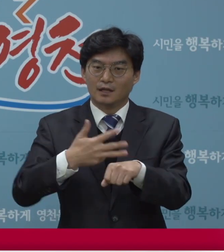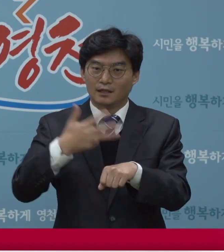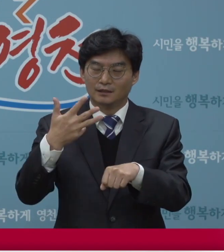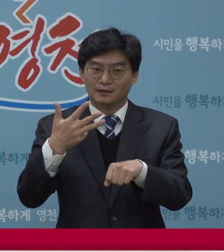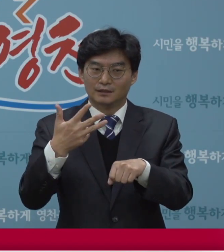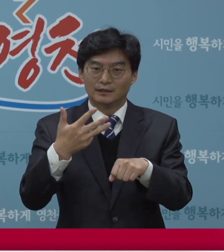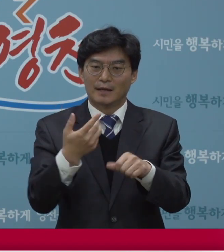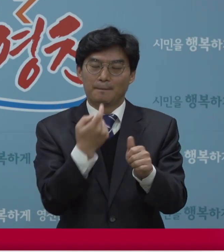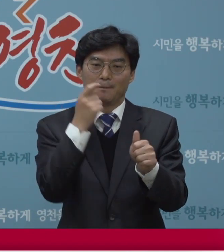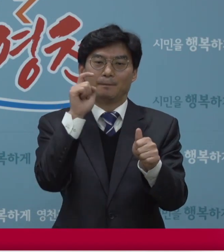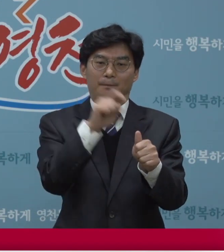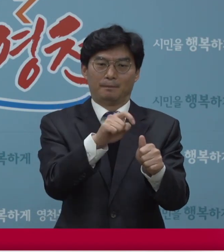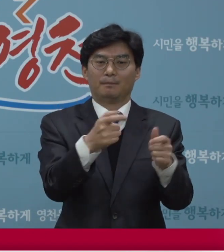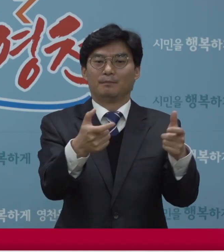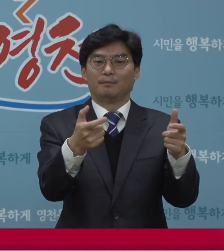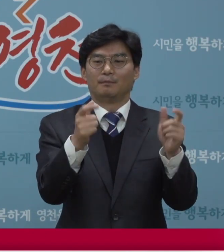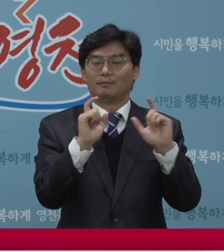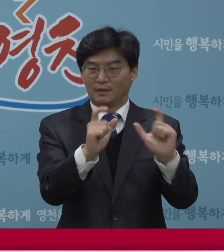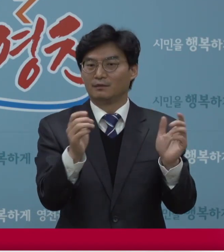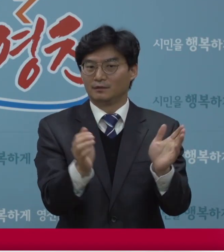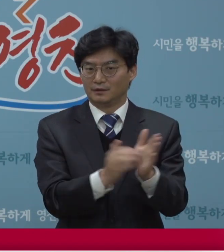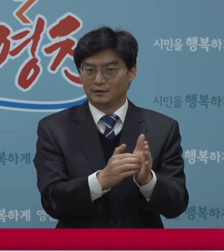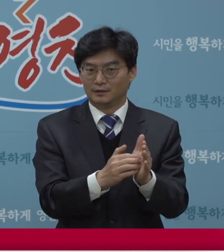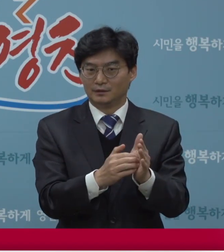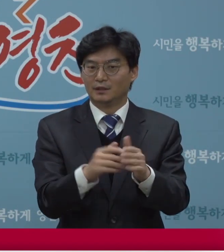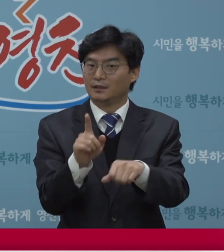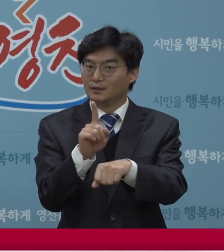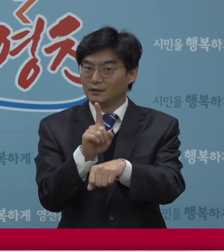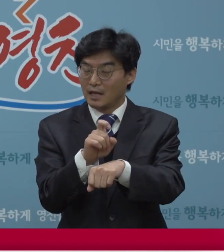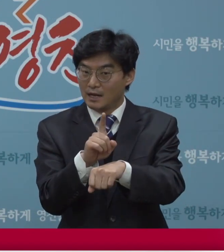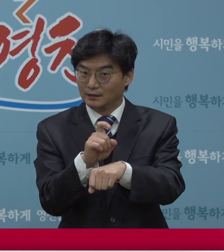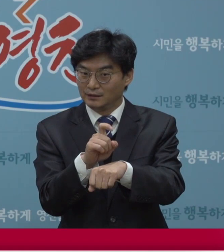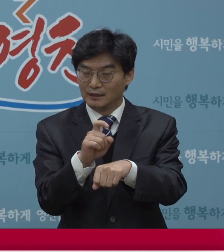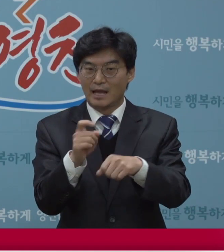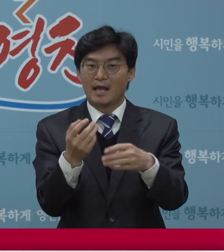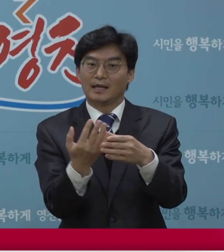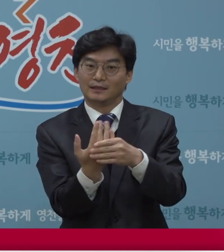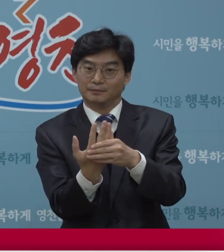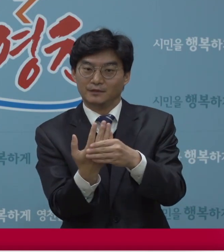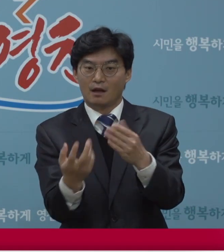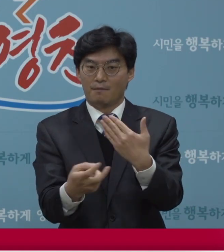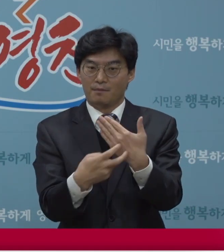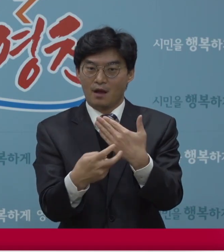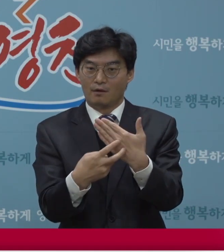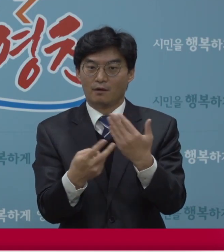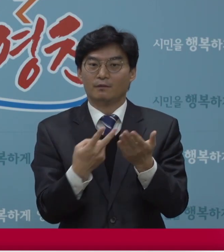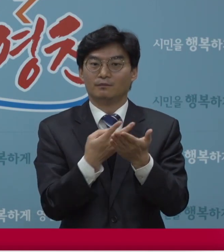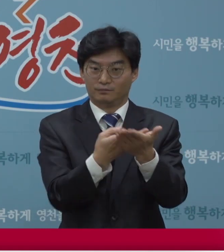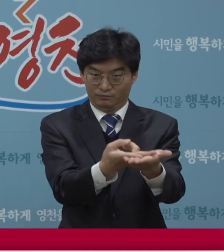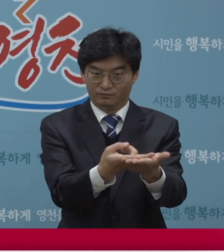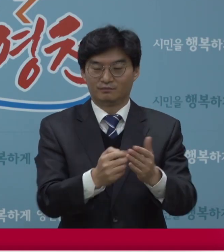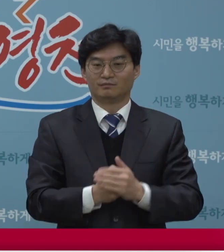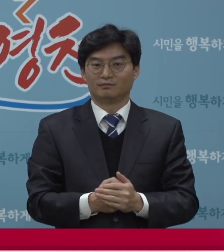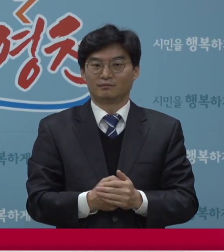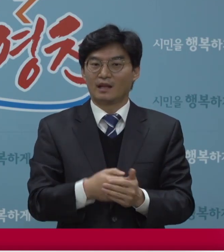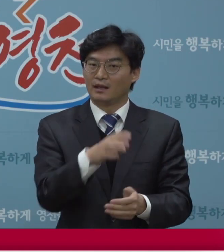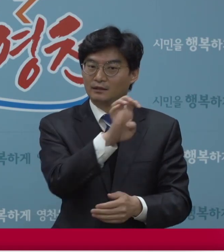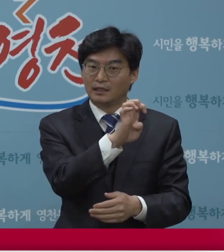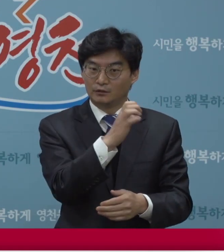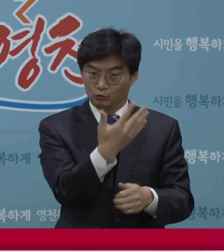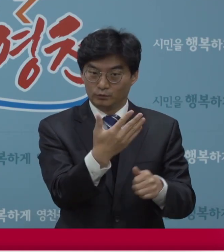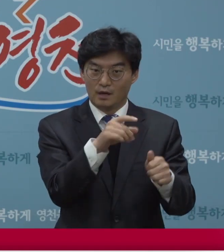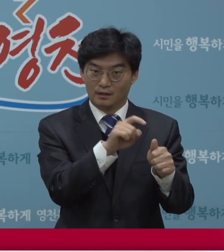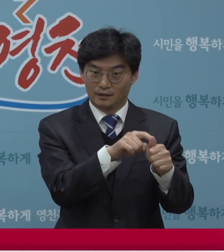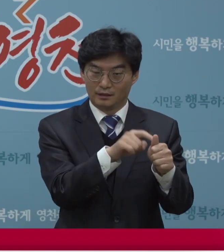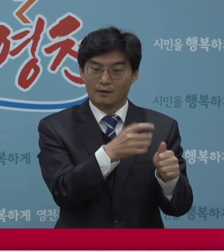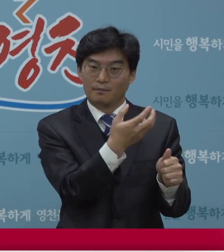후에 12월 15일 11시 김천의료원에 이송되었습니다. 49번 확진자의